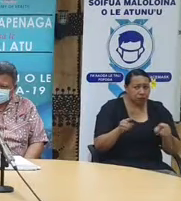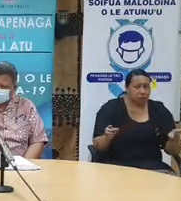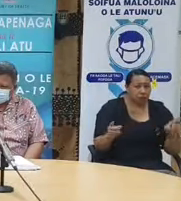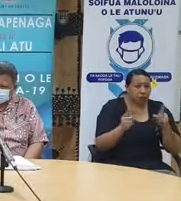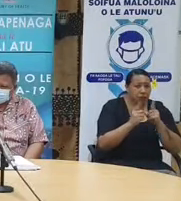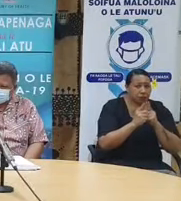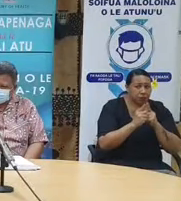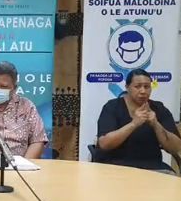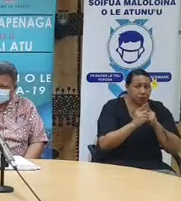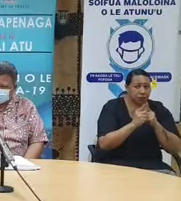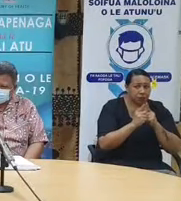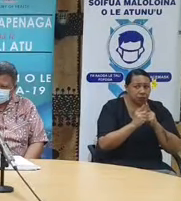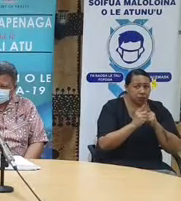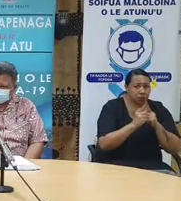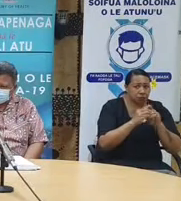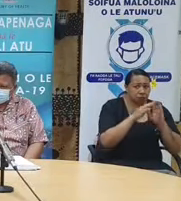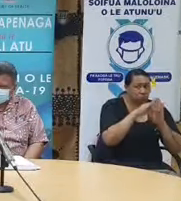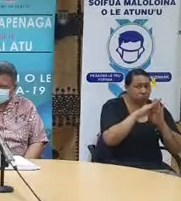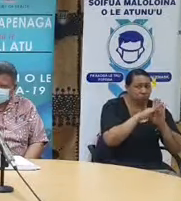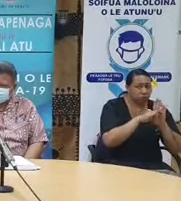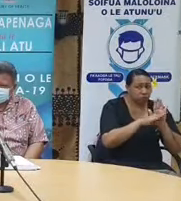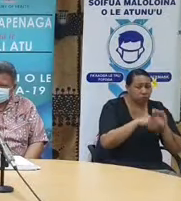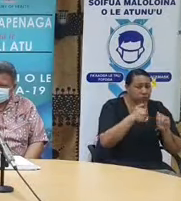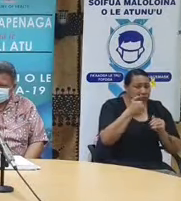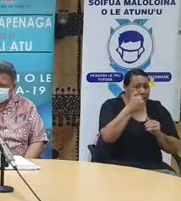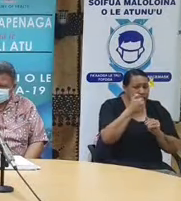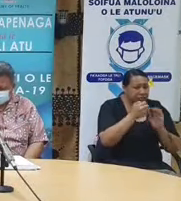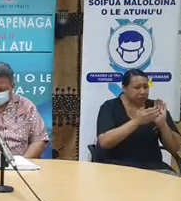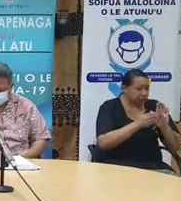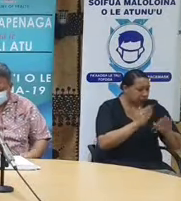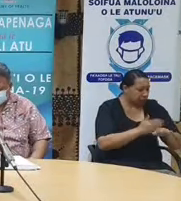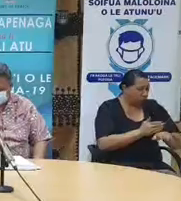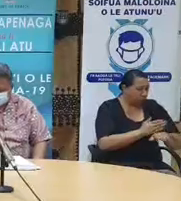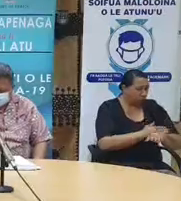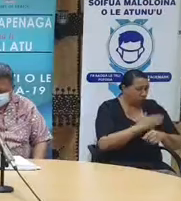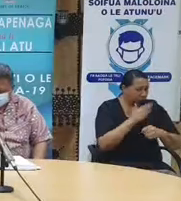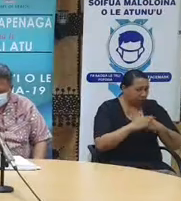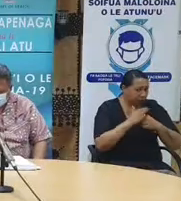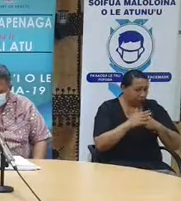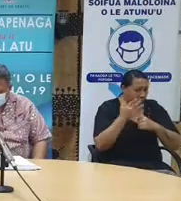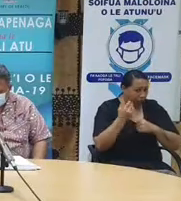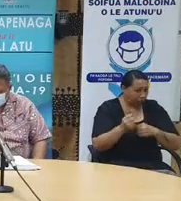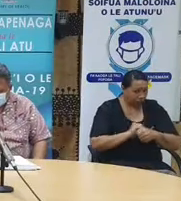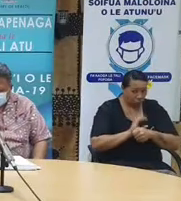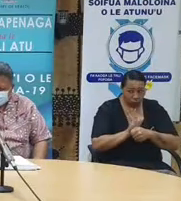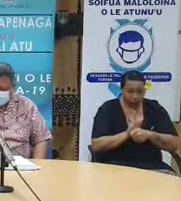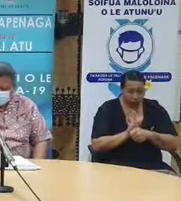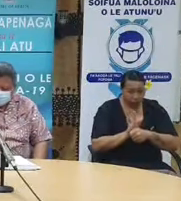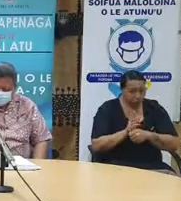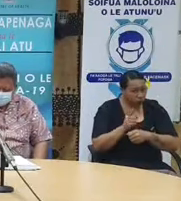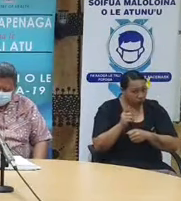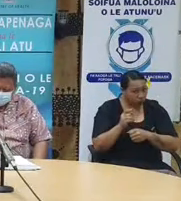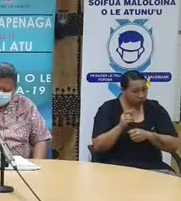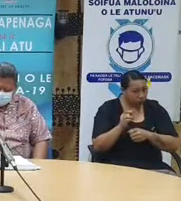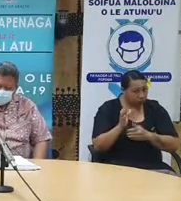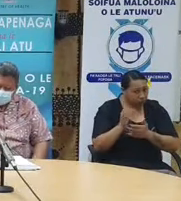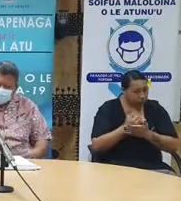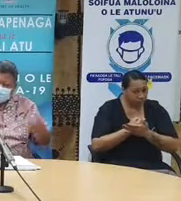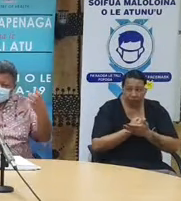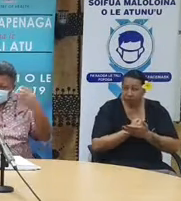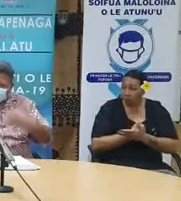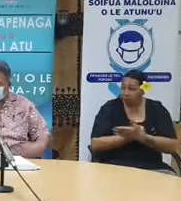ele teste le i a ie pa mai po la so le mu malanga na to mi pa mal bu o